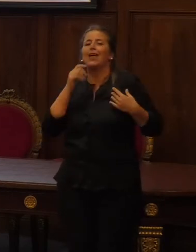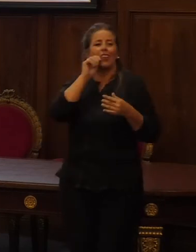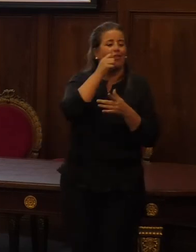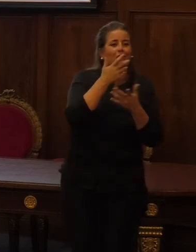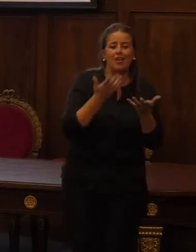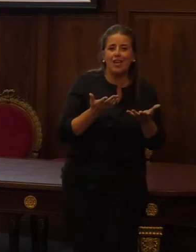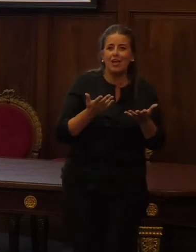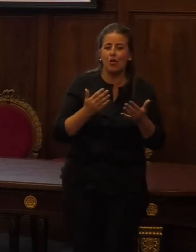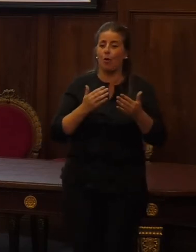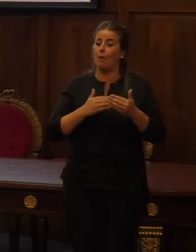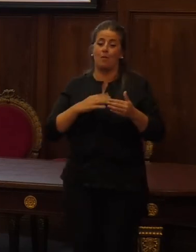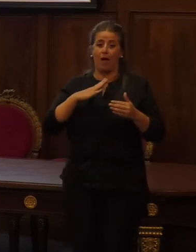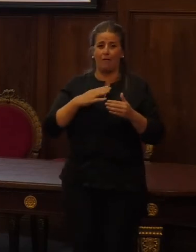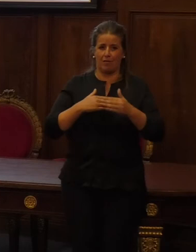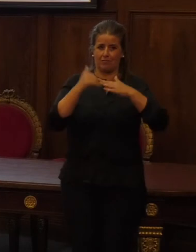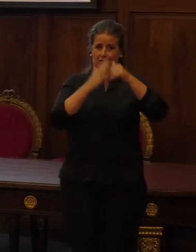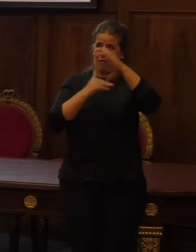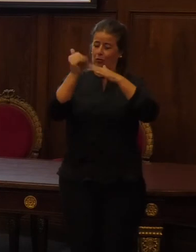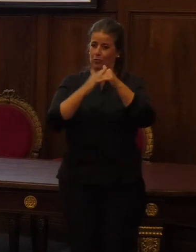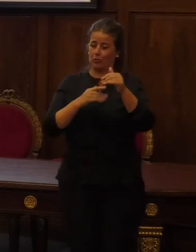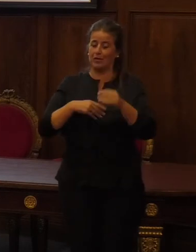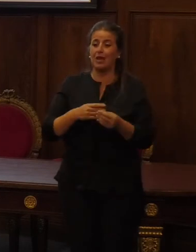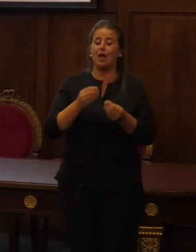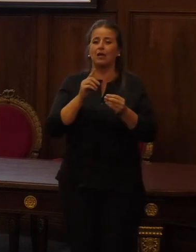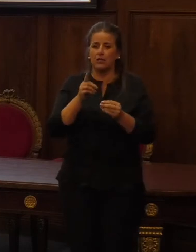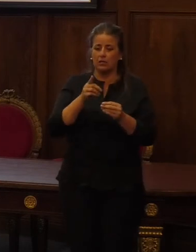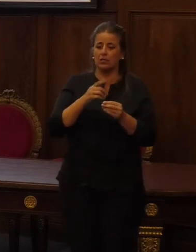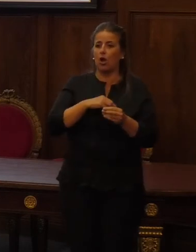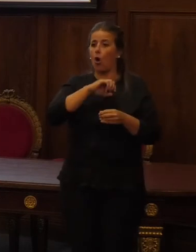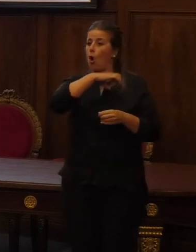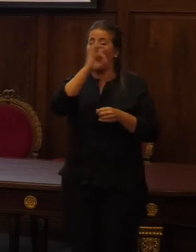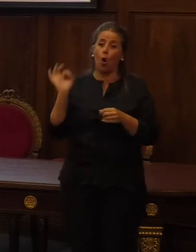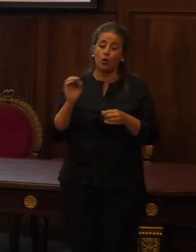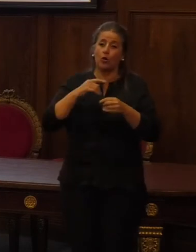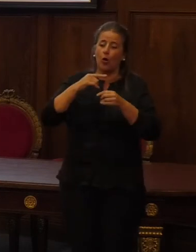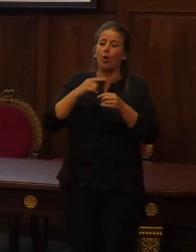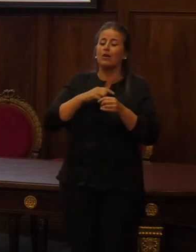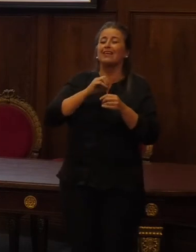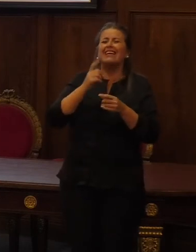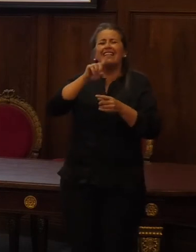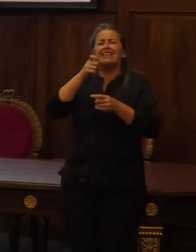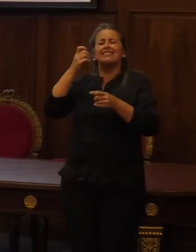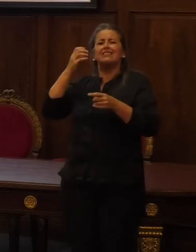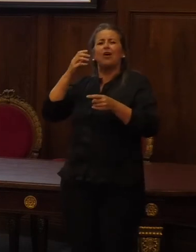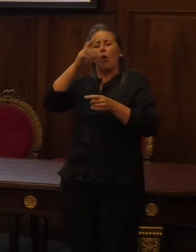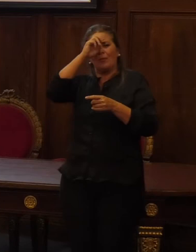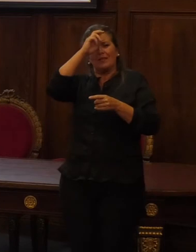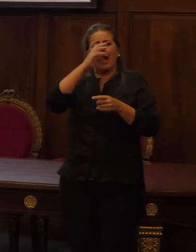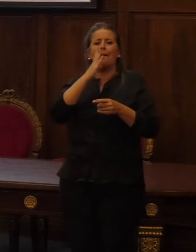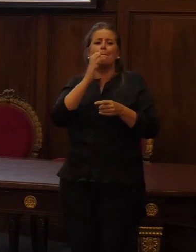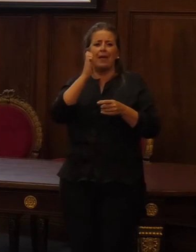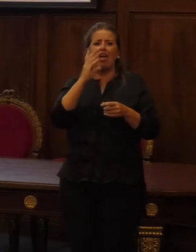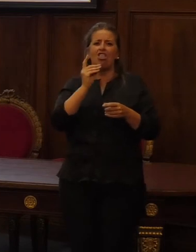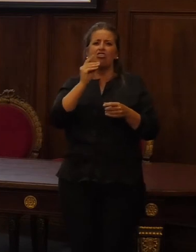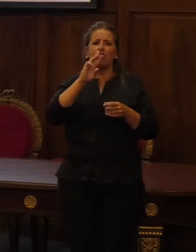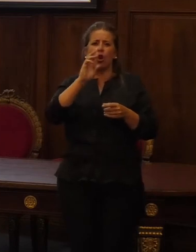en plena obra, que fue otro Pedro, era el ex hospital Pedro Vizca, en